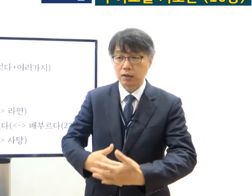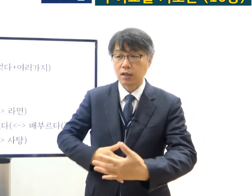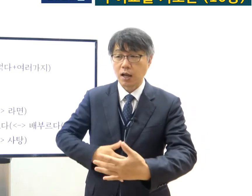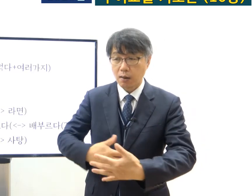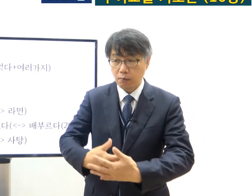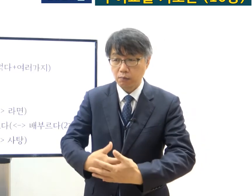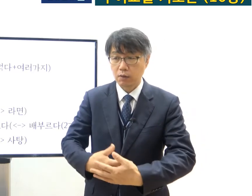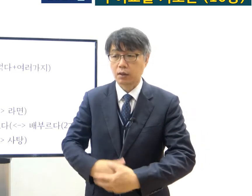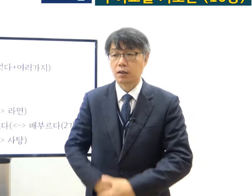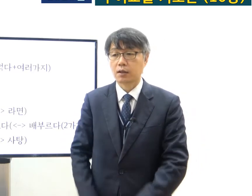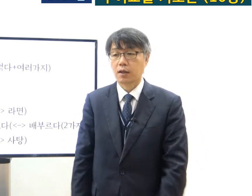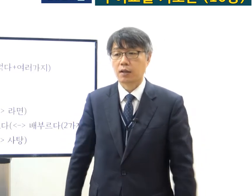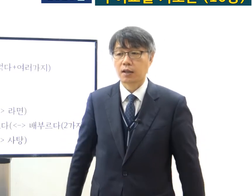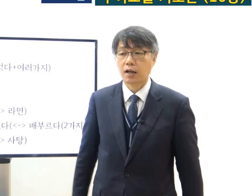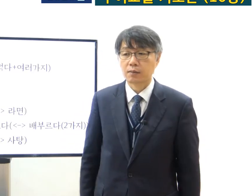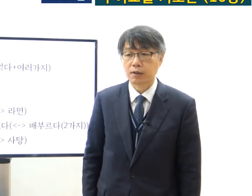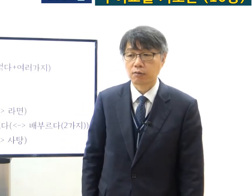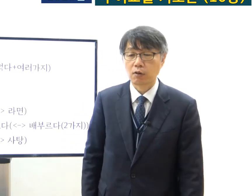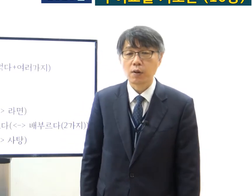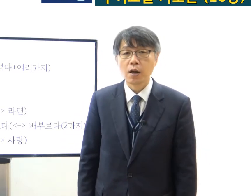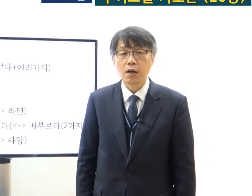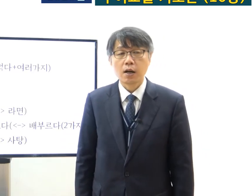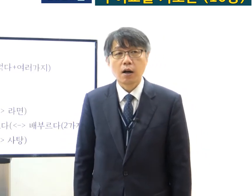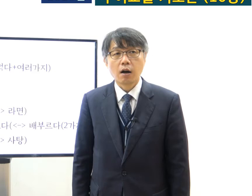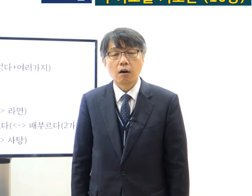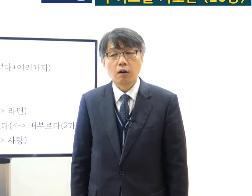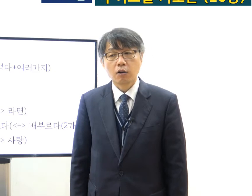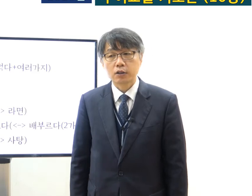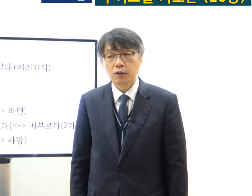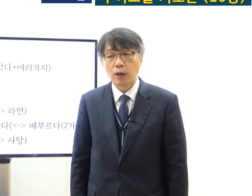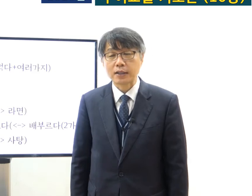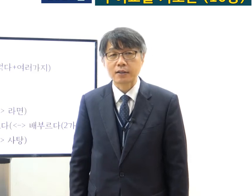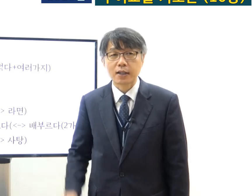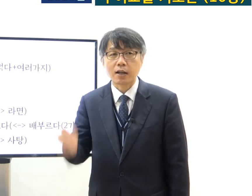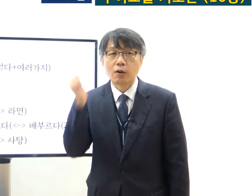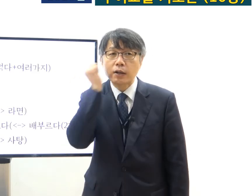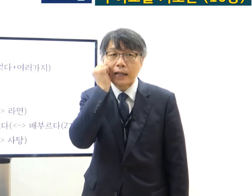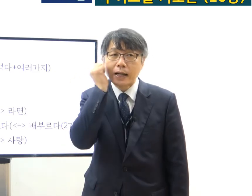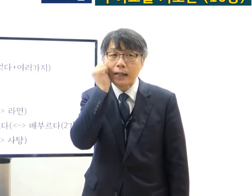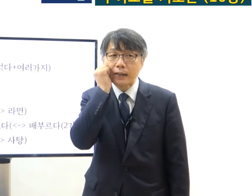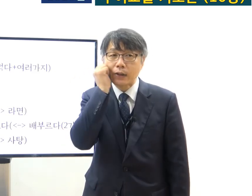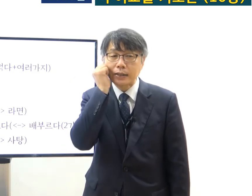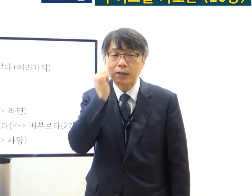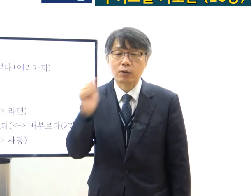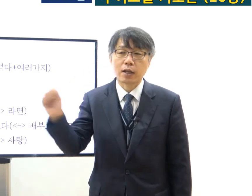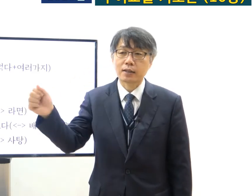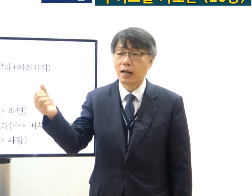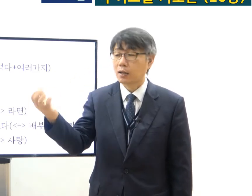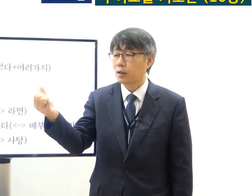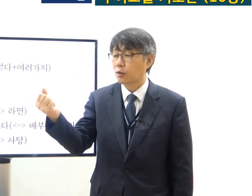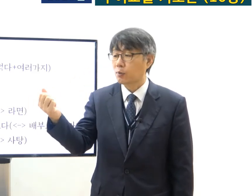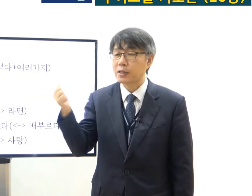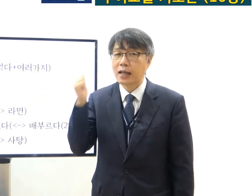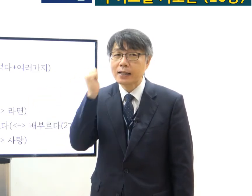찼다. 이렇게 생각하시면 되고요. 과자는 어떻게 할까요? 과자. 이렇게, 자, 이제 비스켓 같은 거